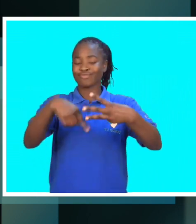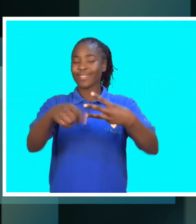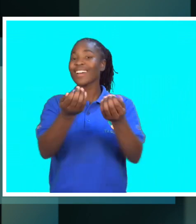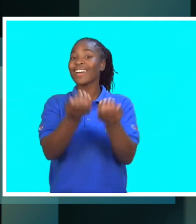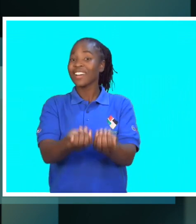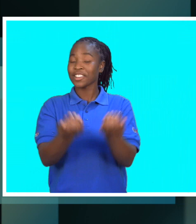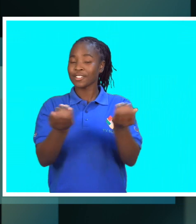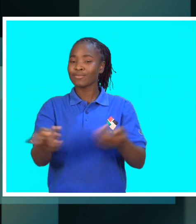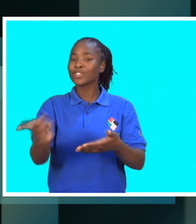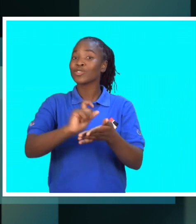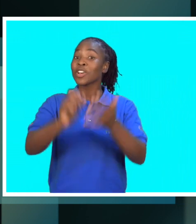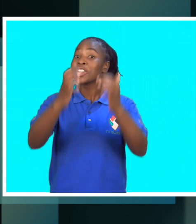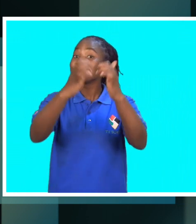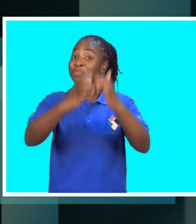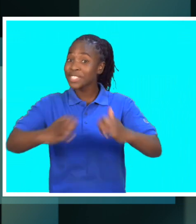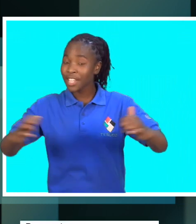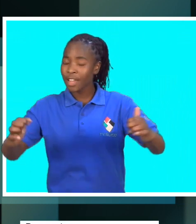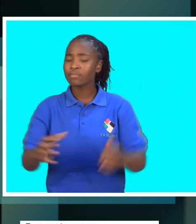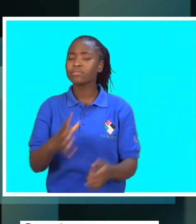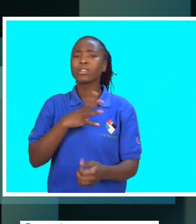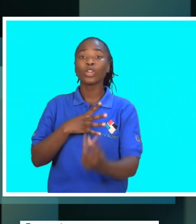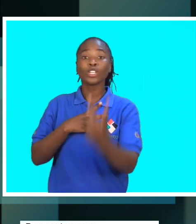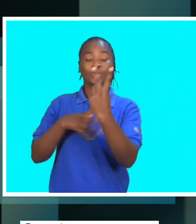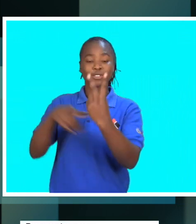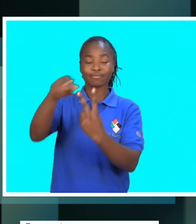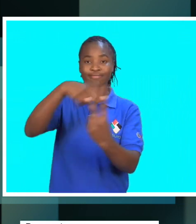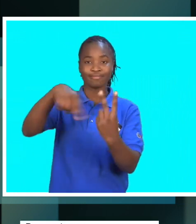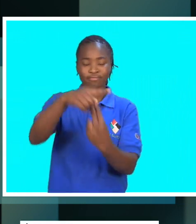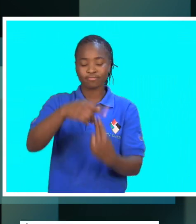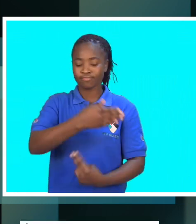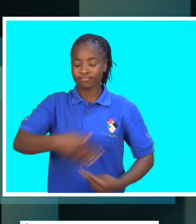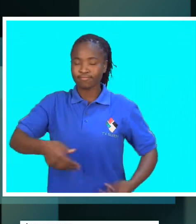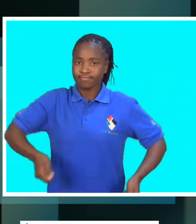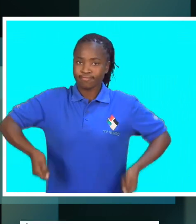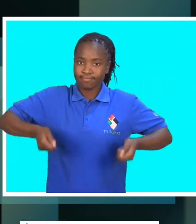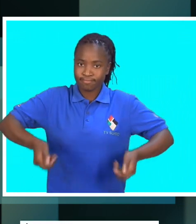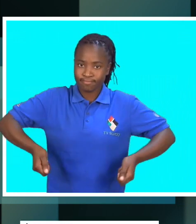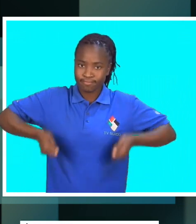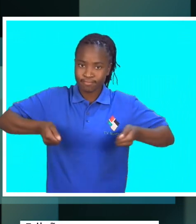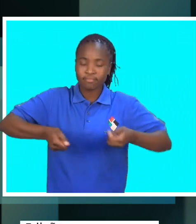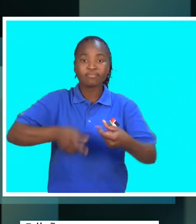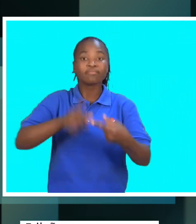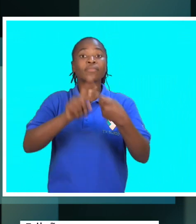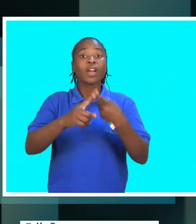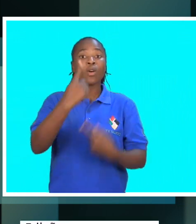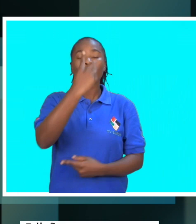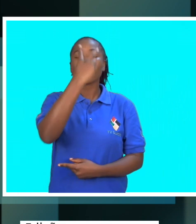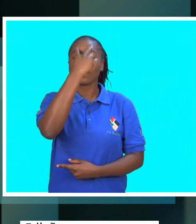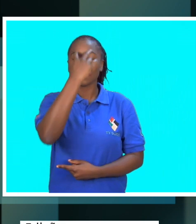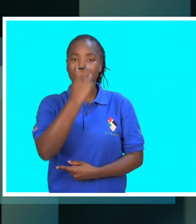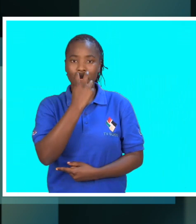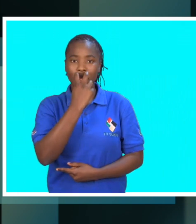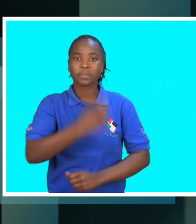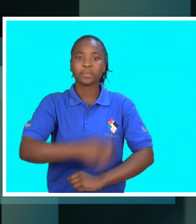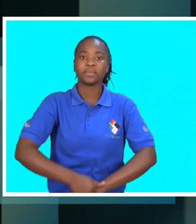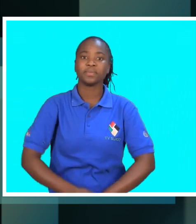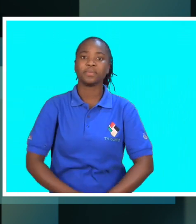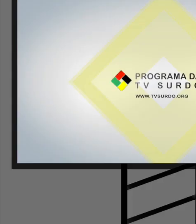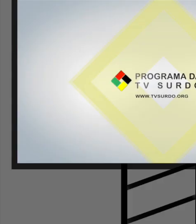com necessidades educativas especiais, sendo 2 com deficiência físico-motora e 1